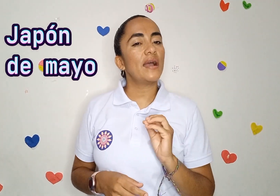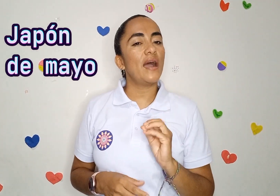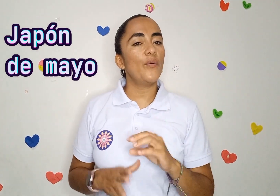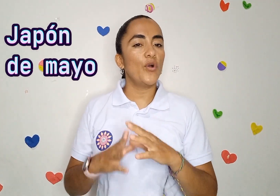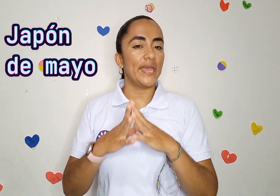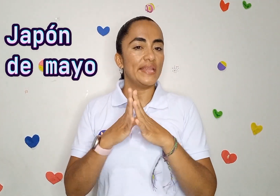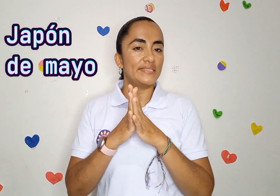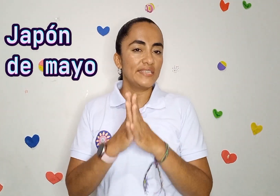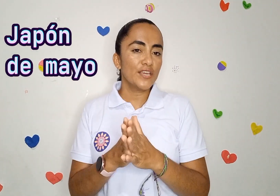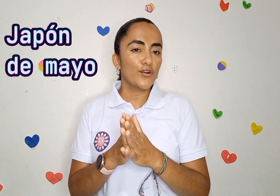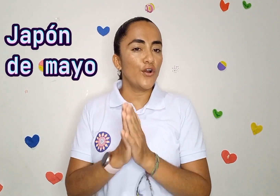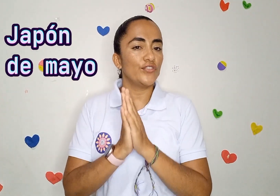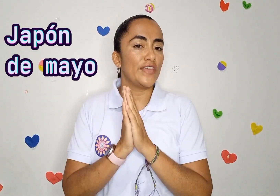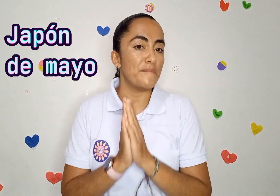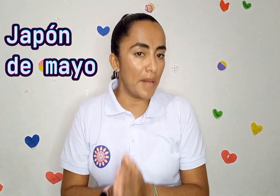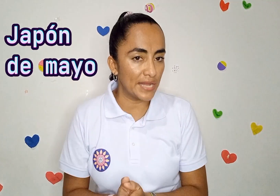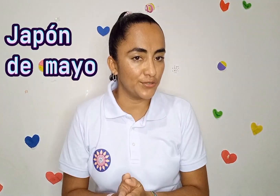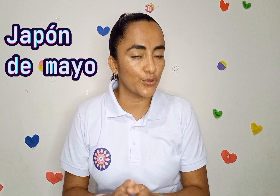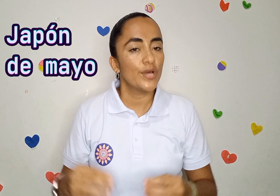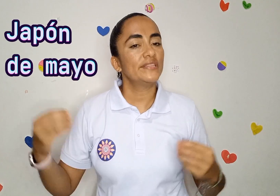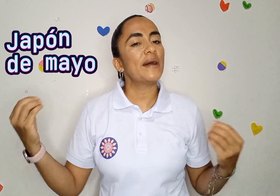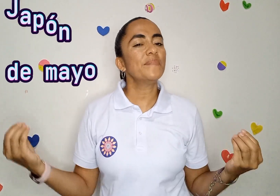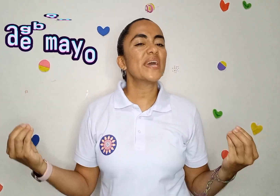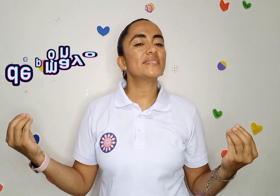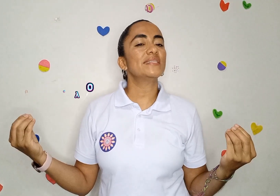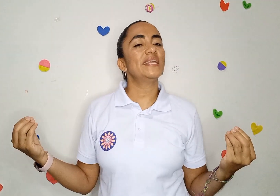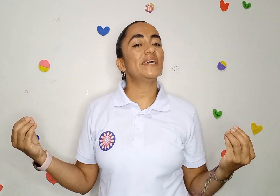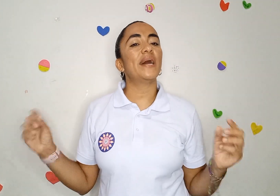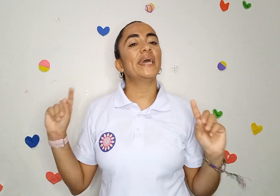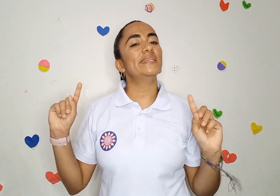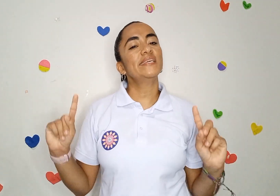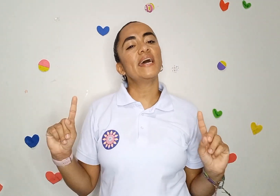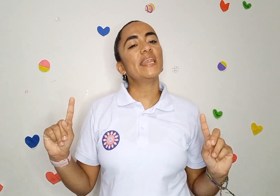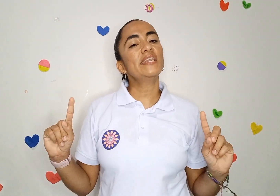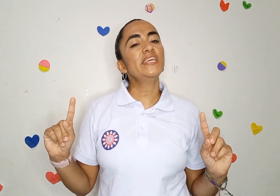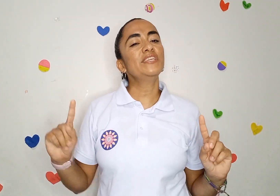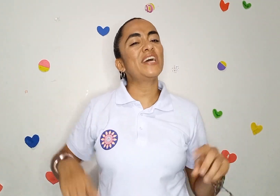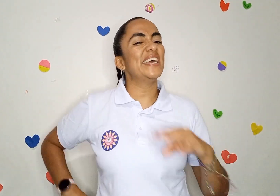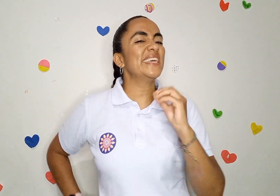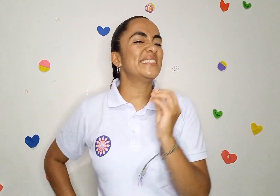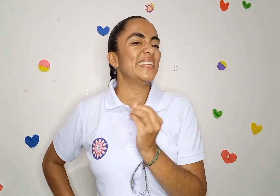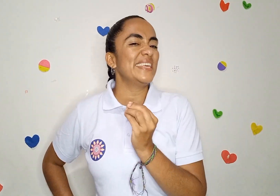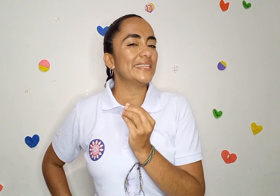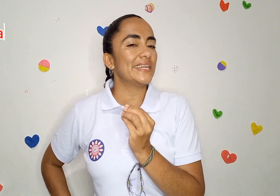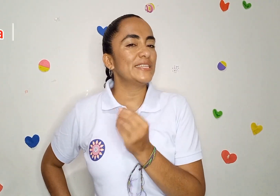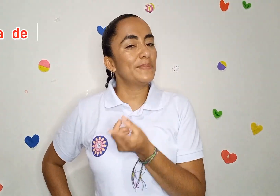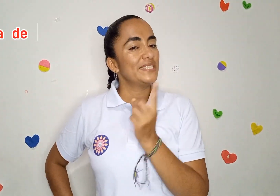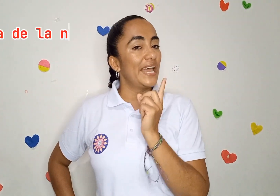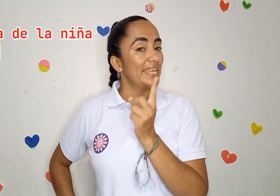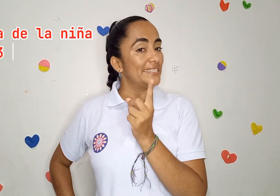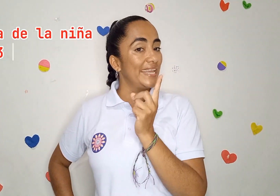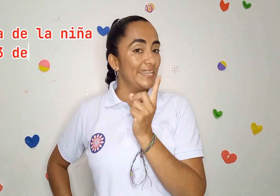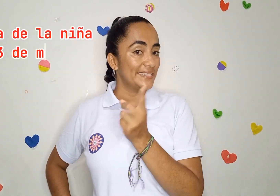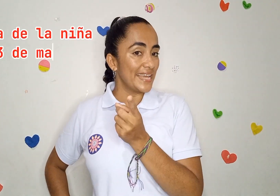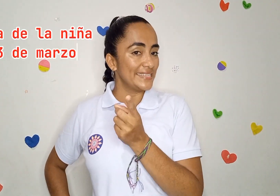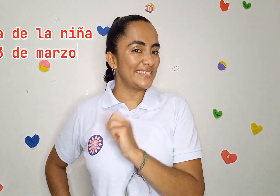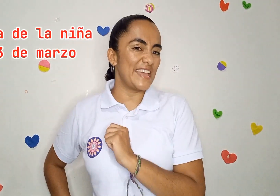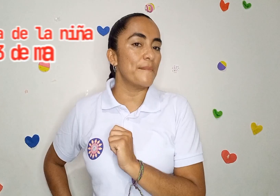cabo el 5 de mayo. También se celebra el Día de la Niña y este día tan especial es el 3 de